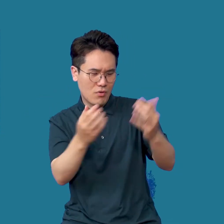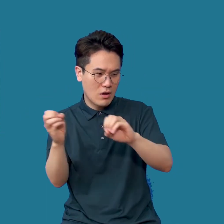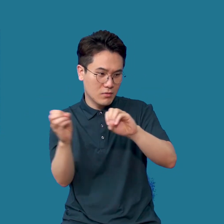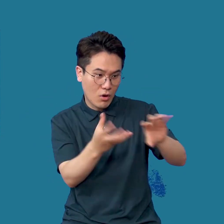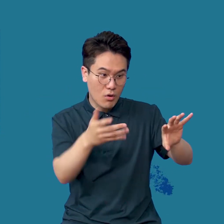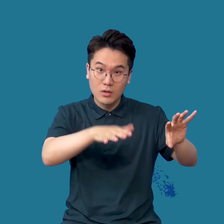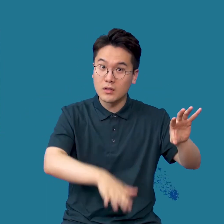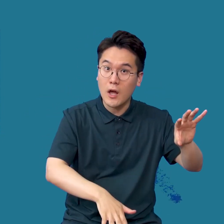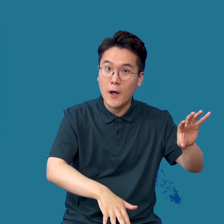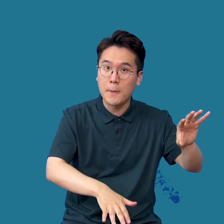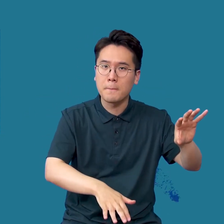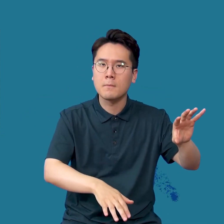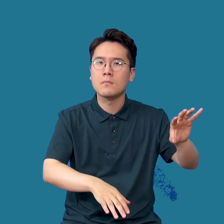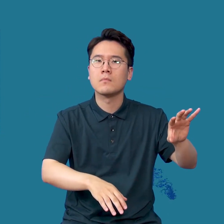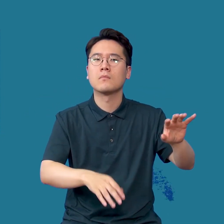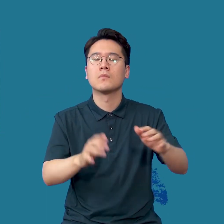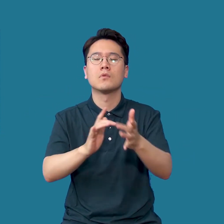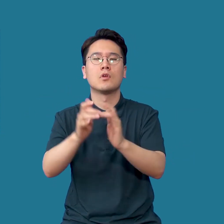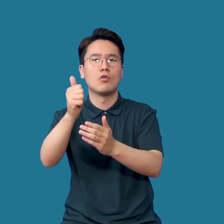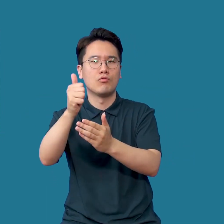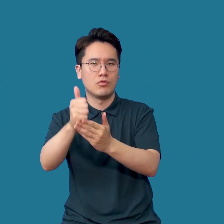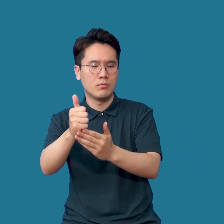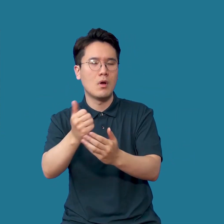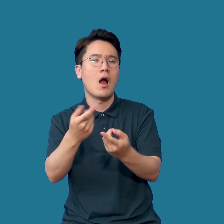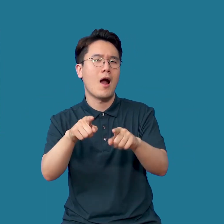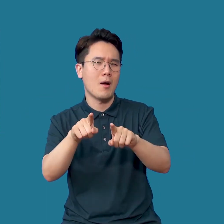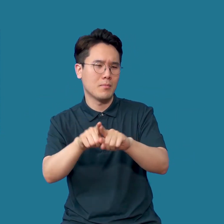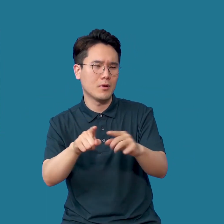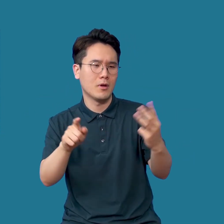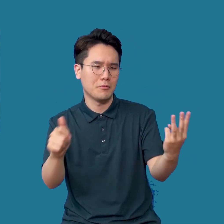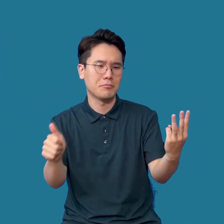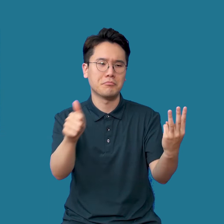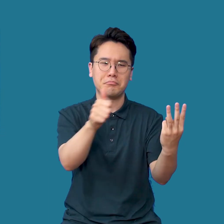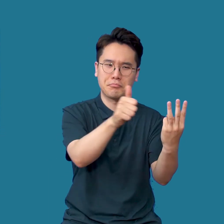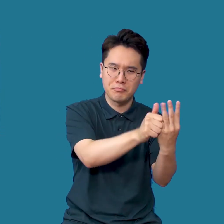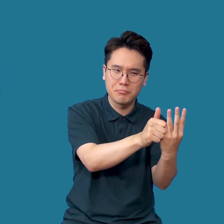예수님과 함께 자유롭게 활보하고 있었습니다.